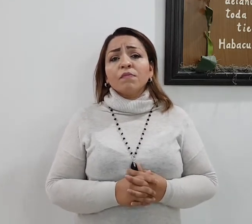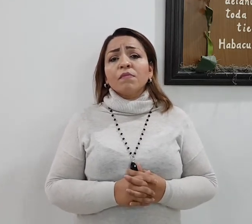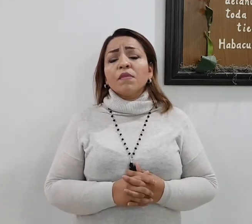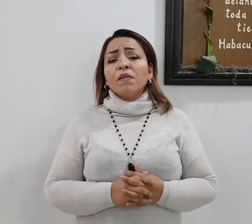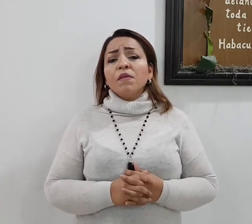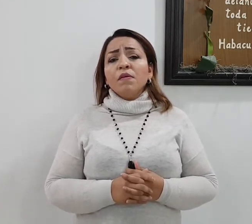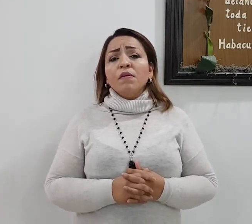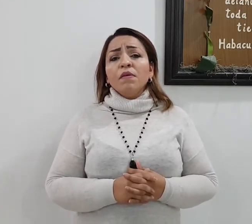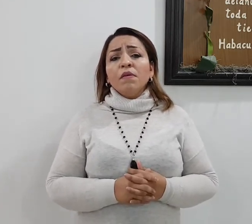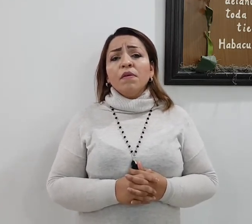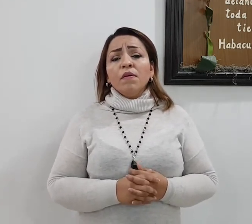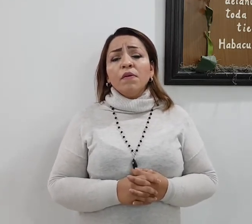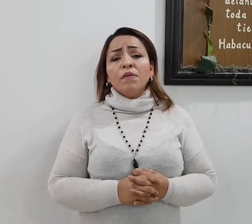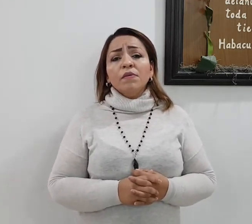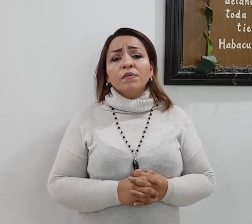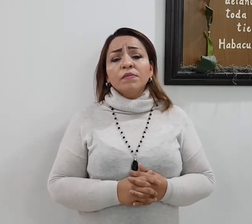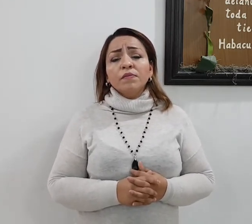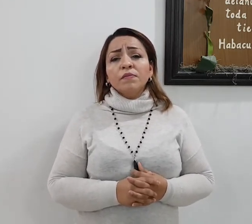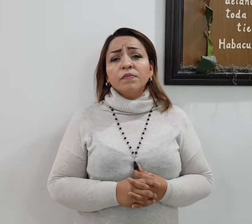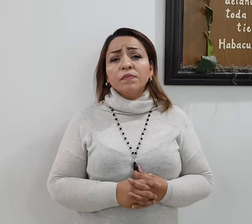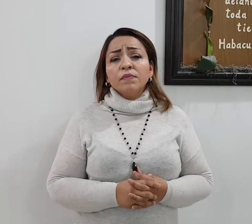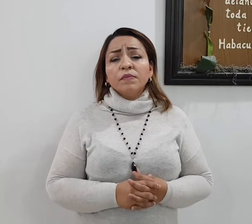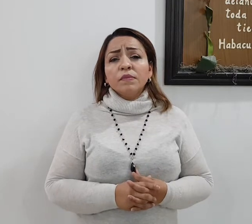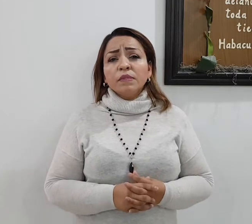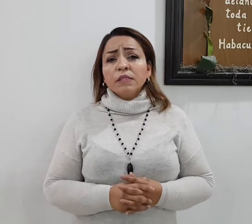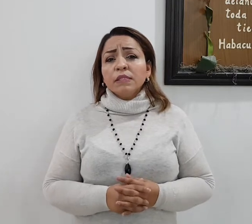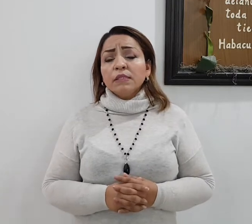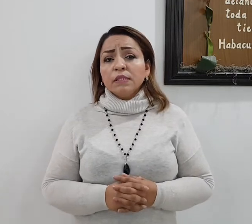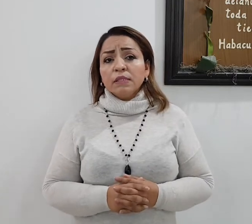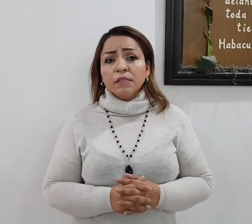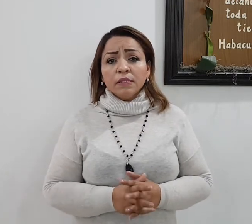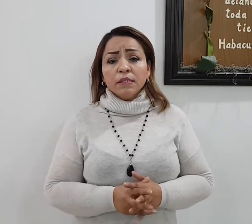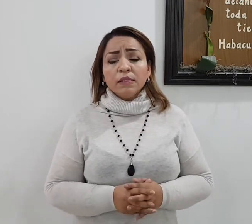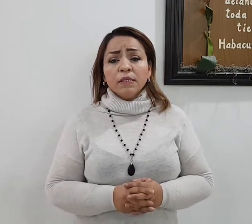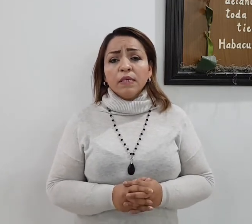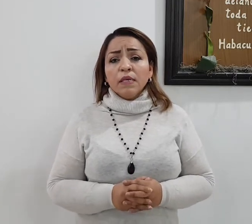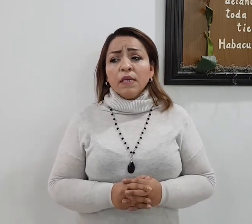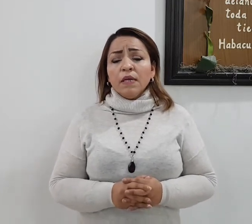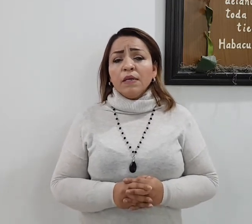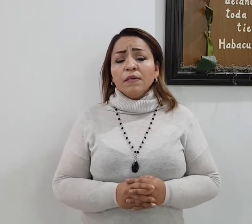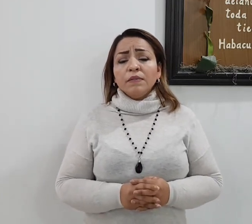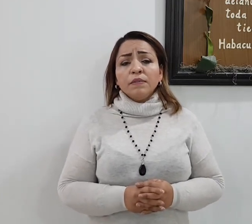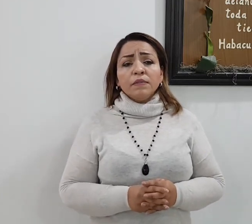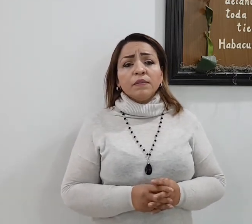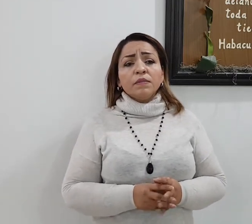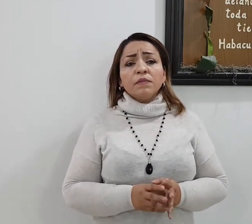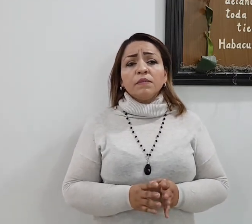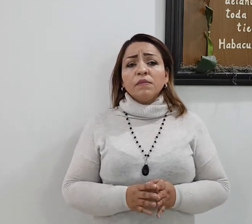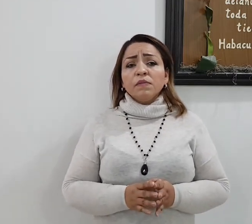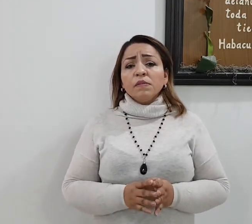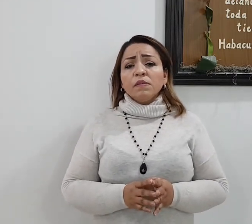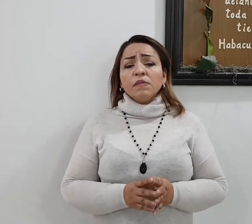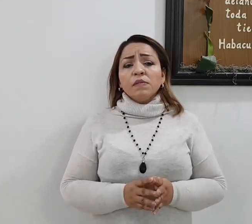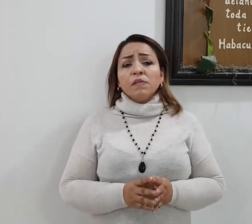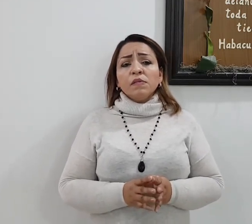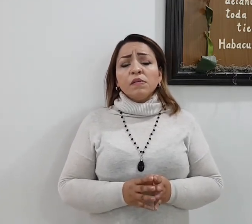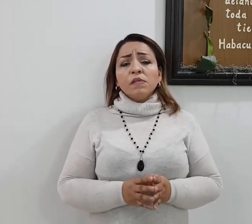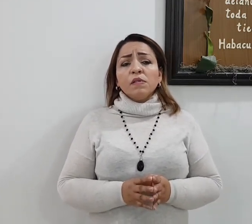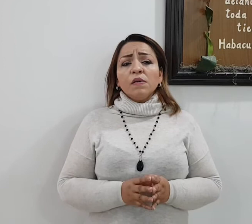cielo, así también en la tierra. ¿Se acuerda de eso, verdad? Y es la oración que se llama oración modelo por parte de